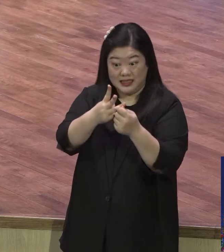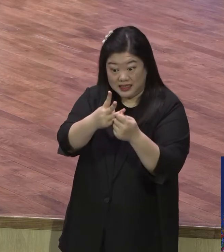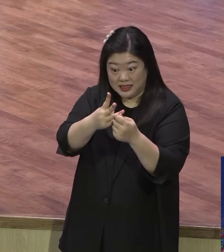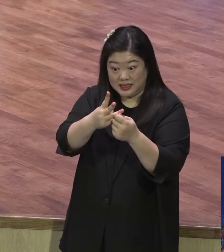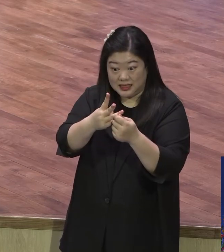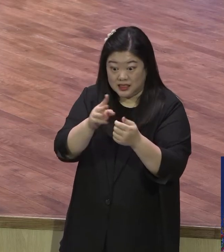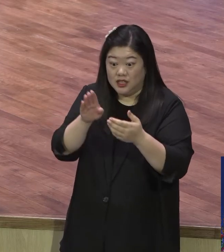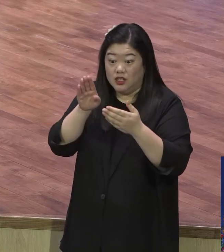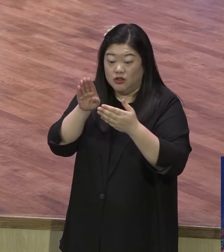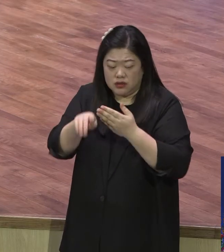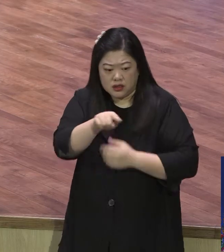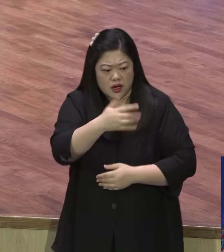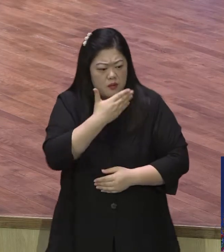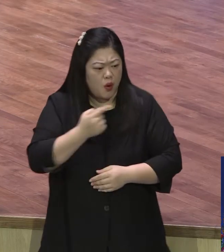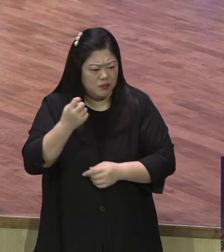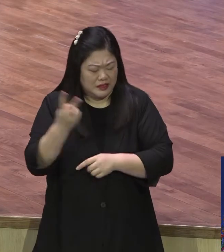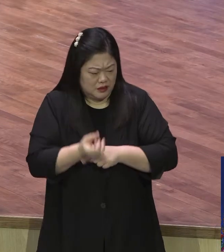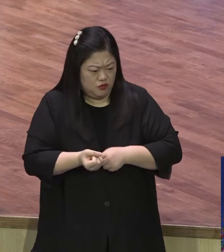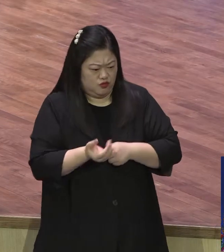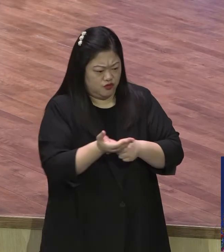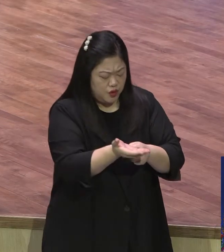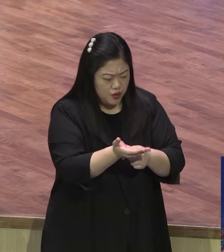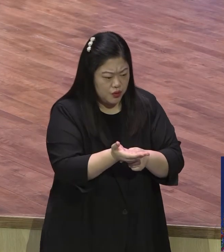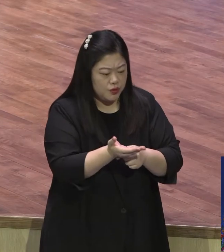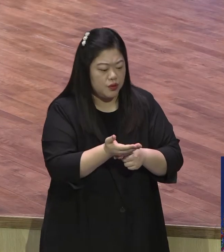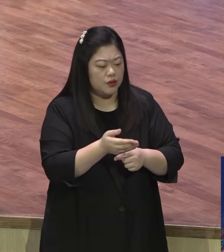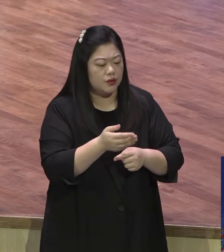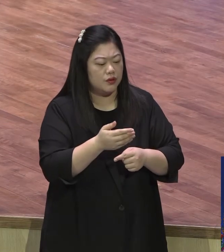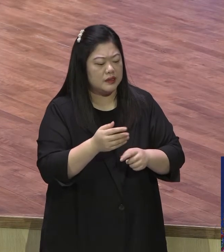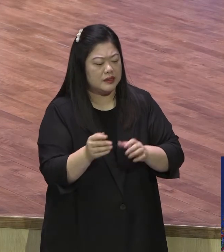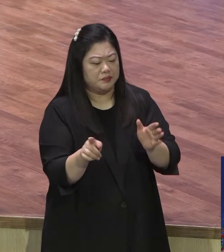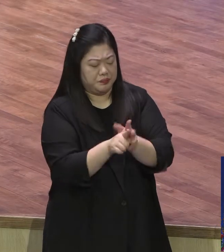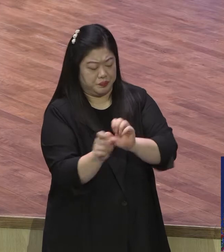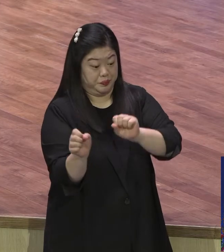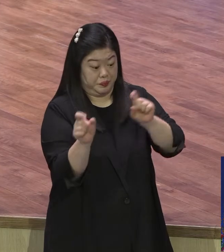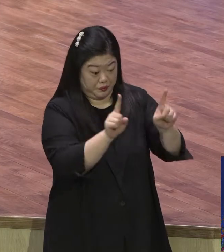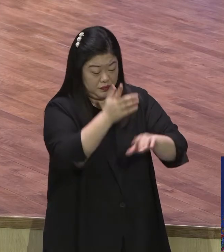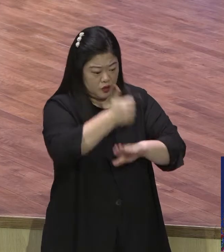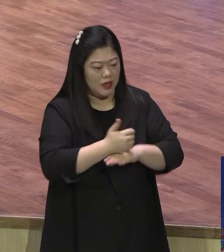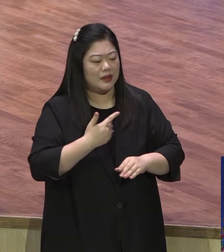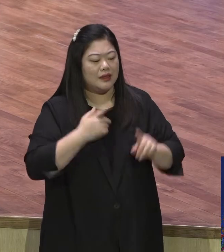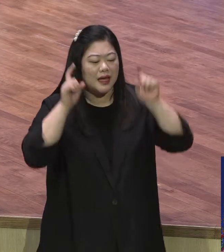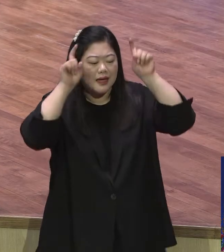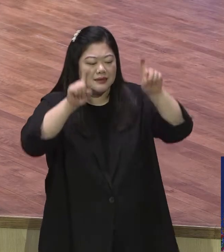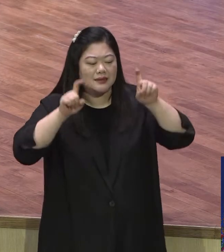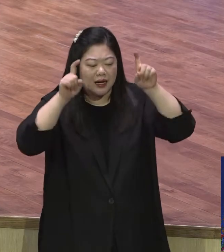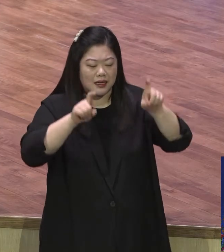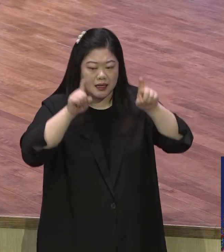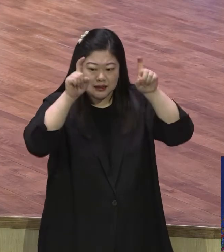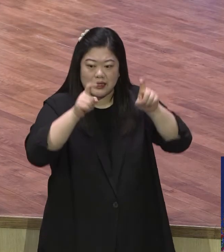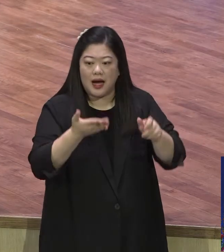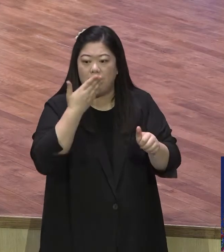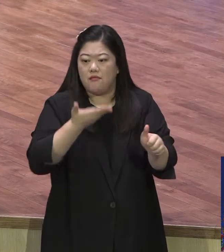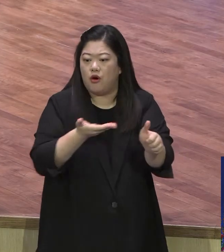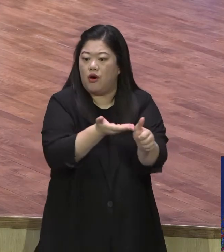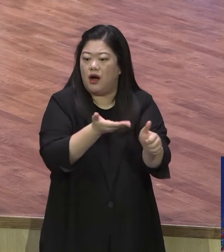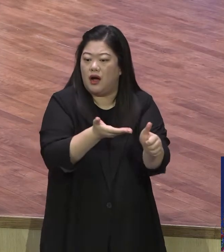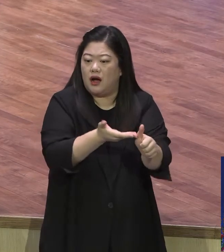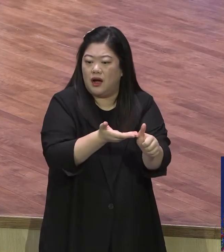회복시켰습니다 그리고 내양을 먹이라 내양을 치라 새로운 그런 사명을